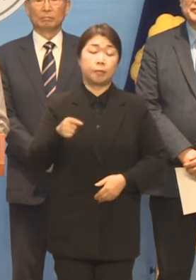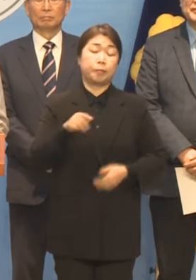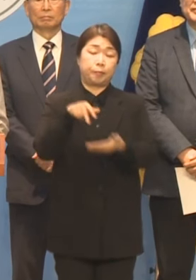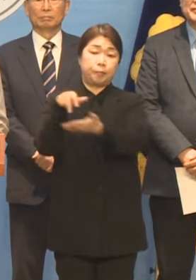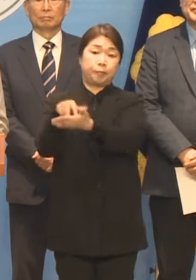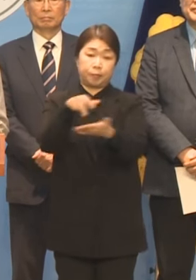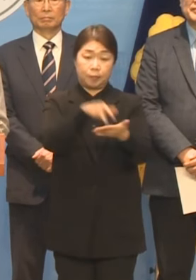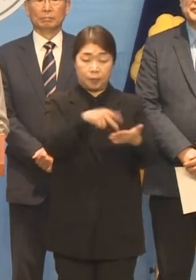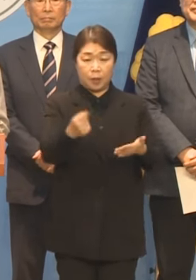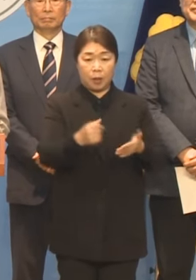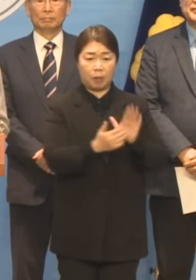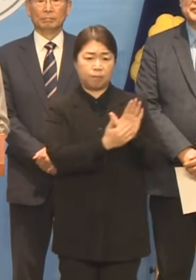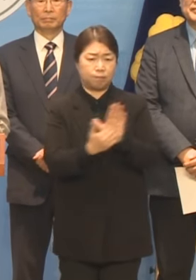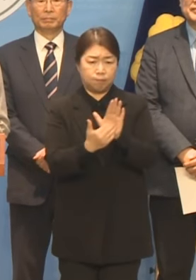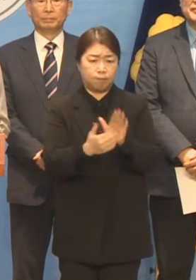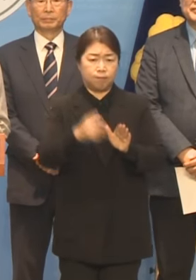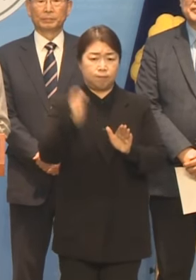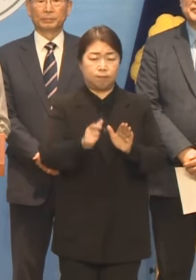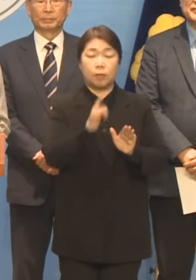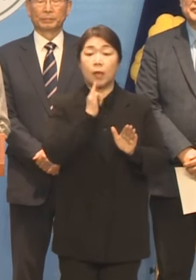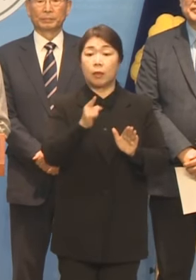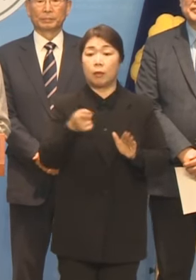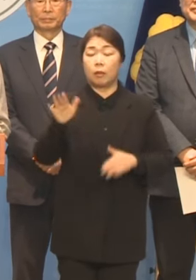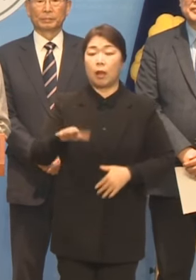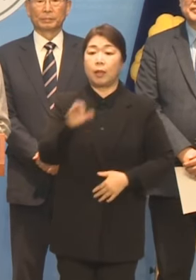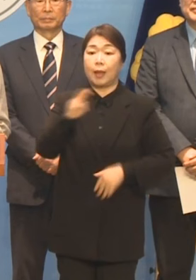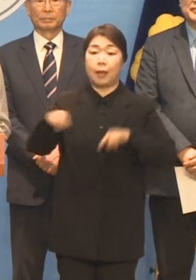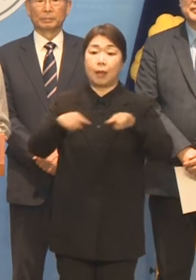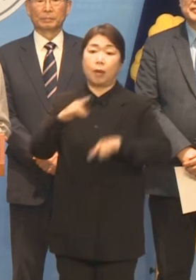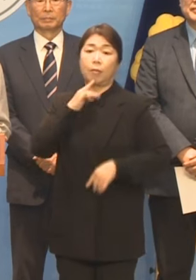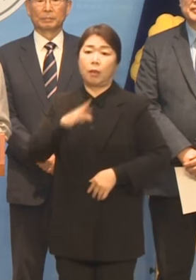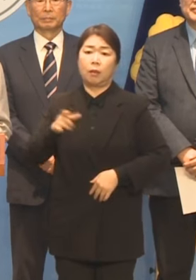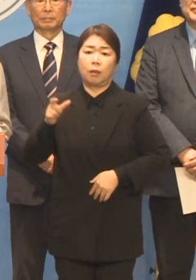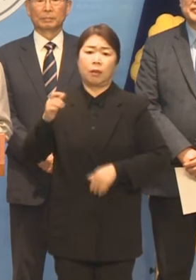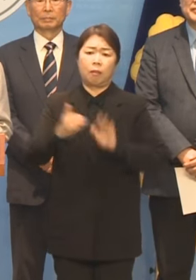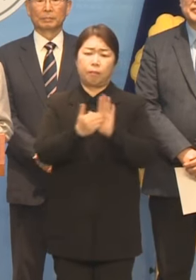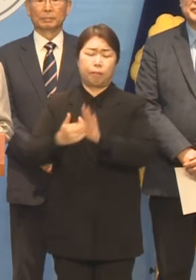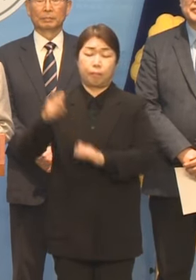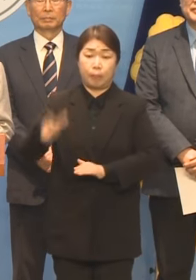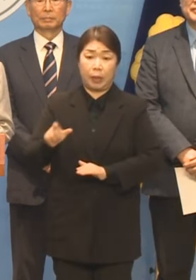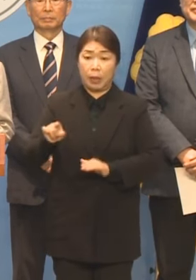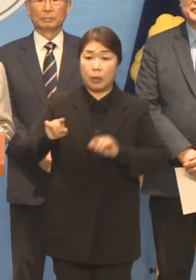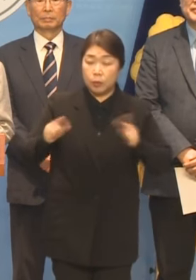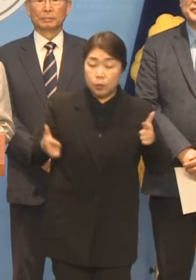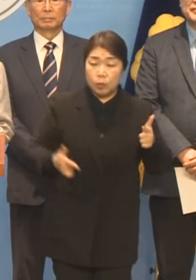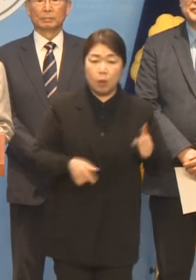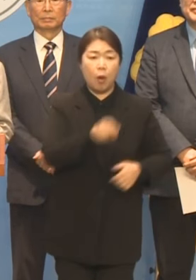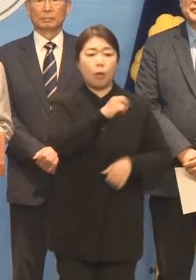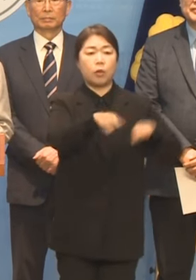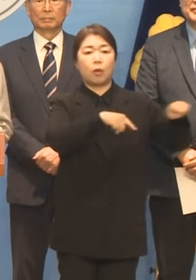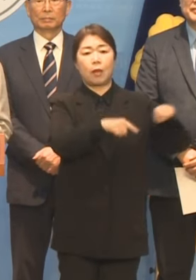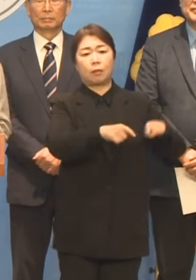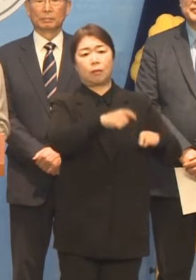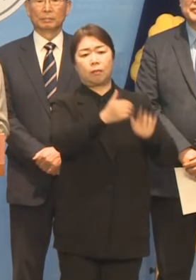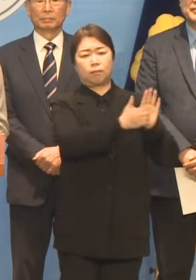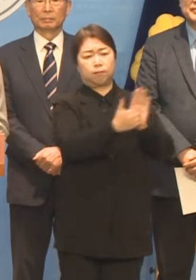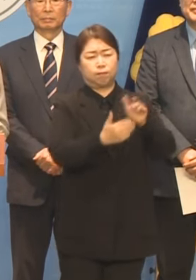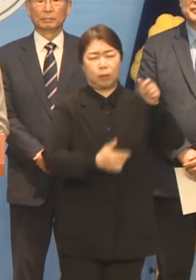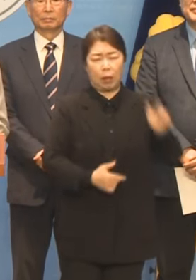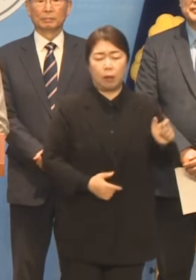작금의 상황을 보면 야당만 방탄 정당을 하는게 아닙니다 여당도 방탄 정당을 하고